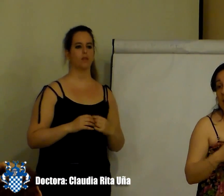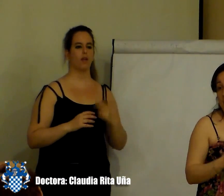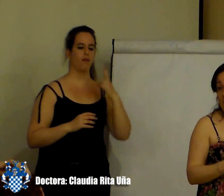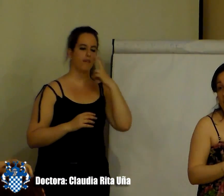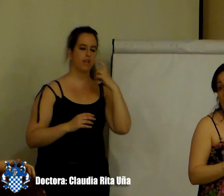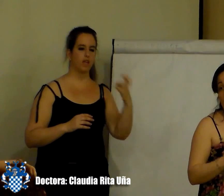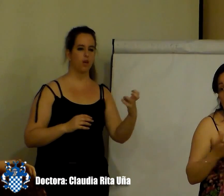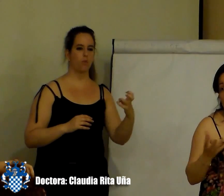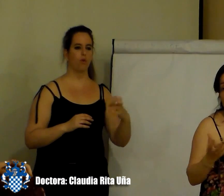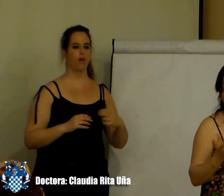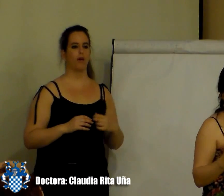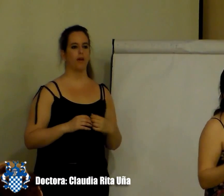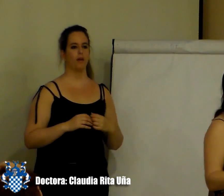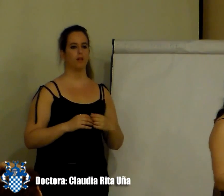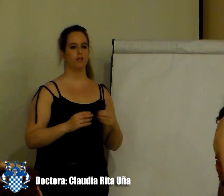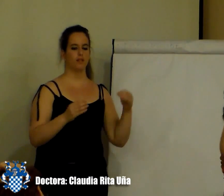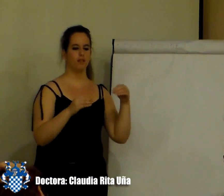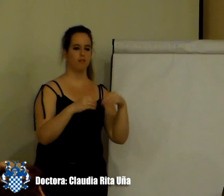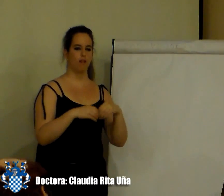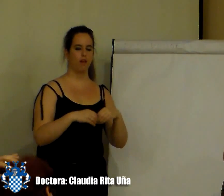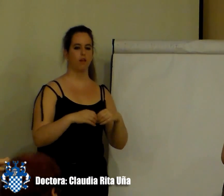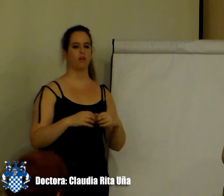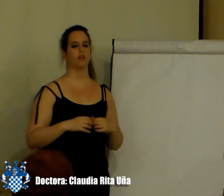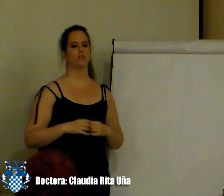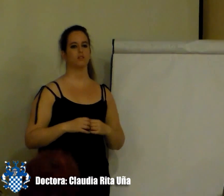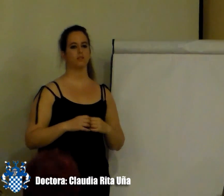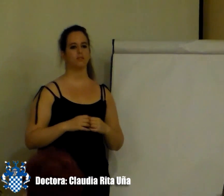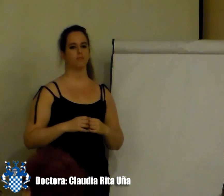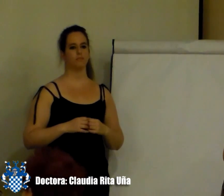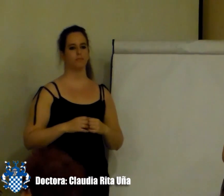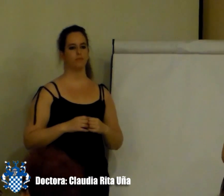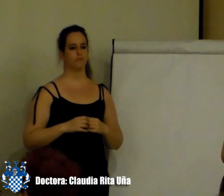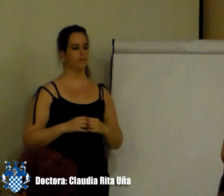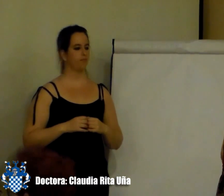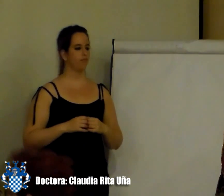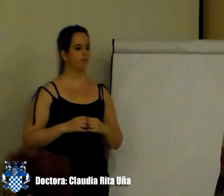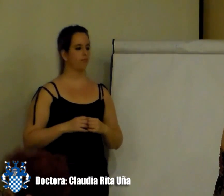que se integren en el apoyo del paciente.